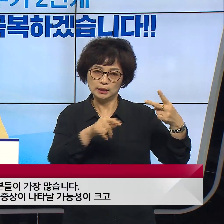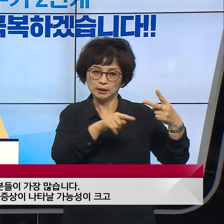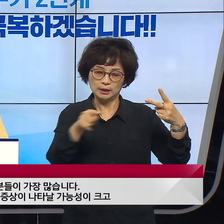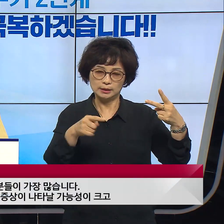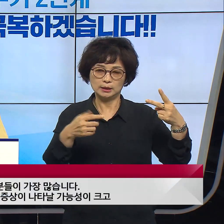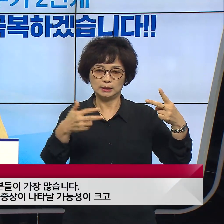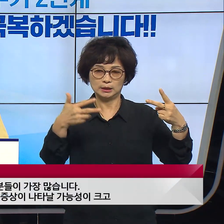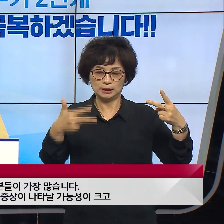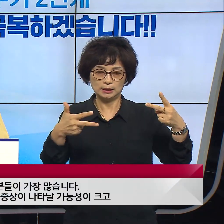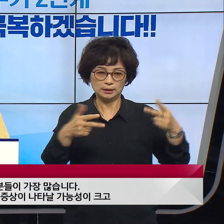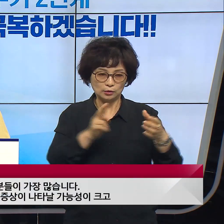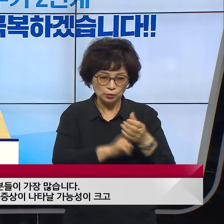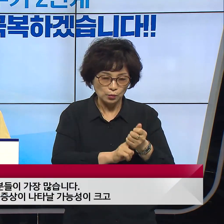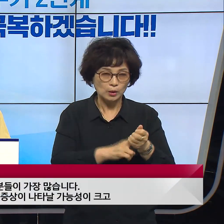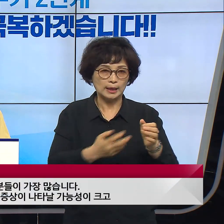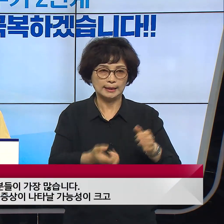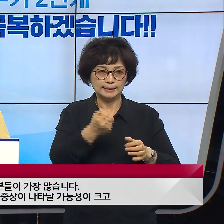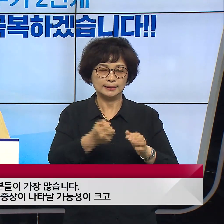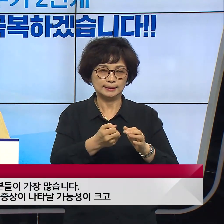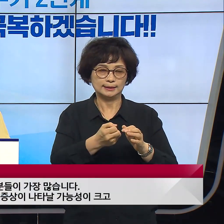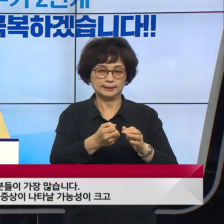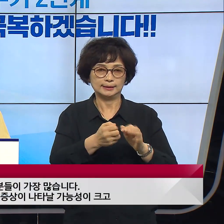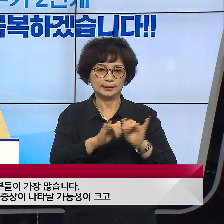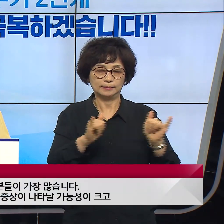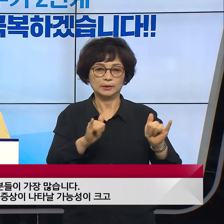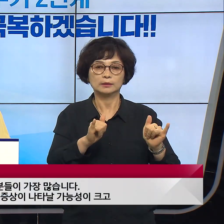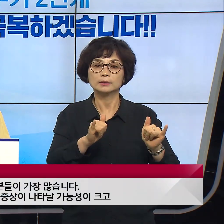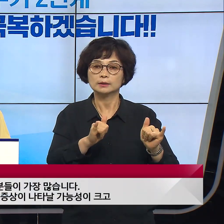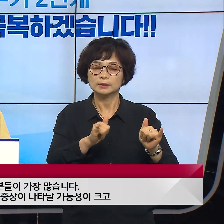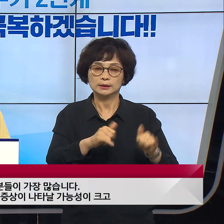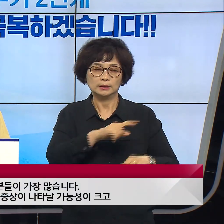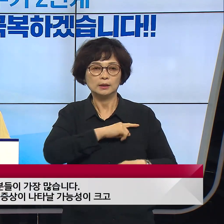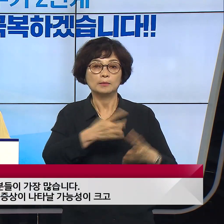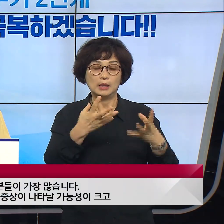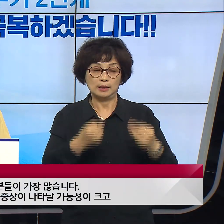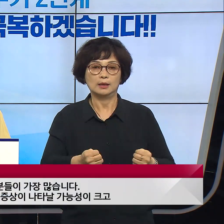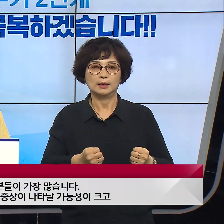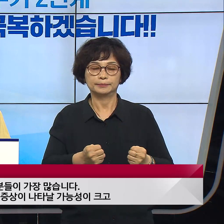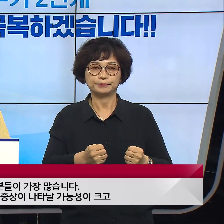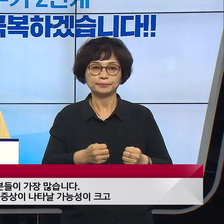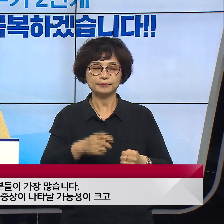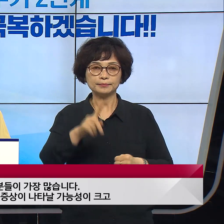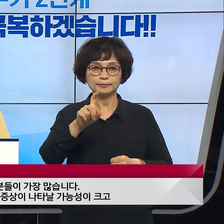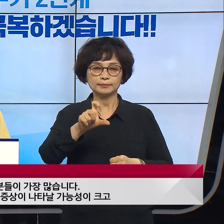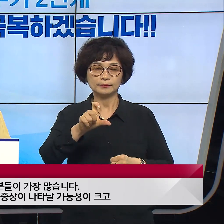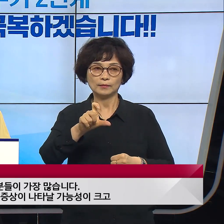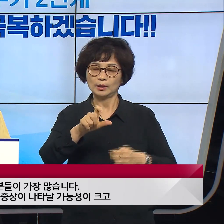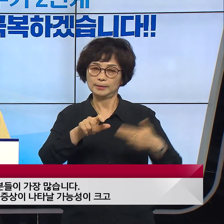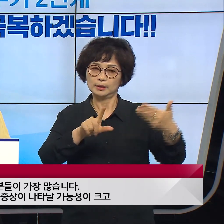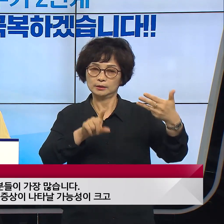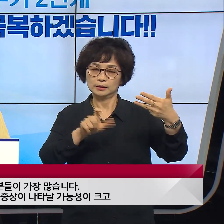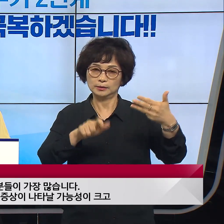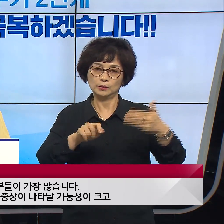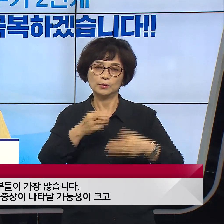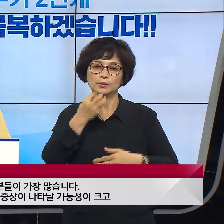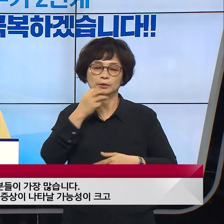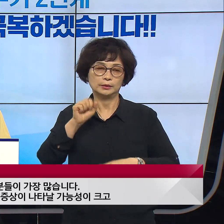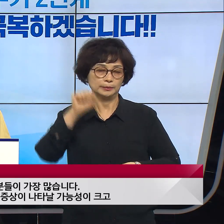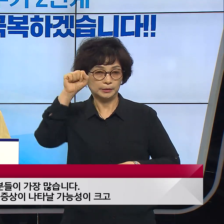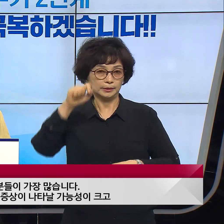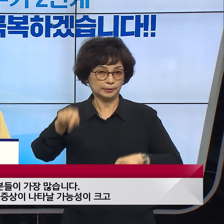7일 사이에 잠복기를 가지신 분들이 가장 많습니다. 15일 집회를